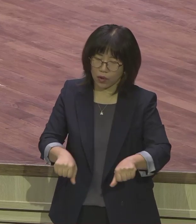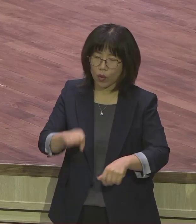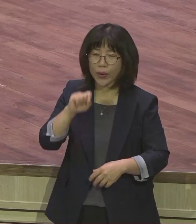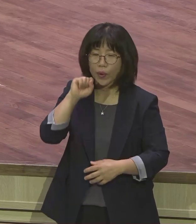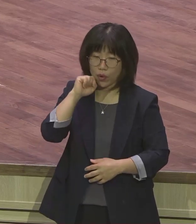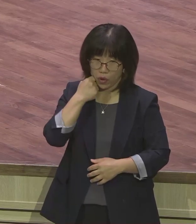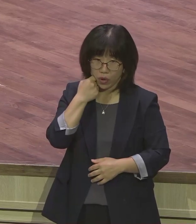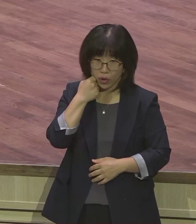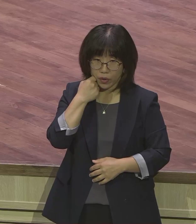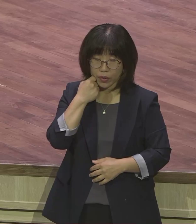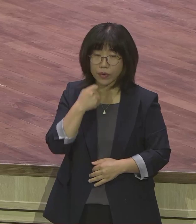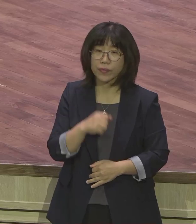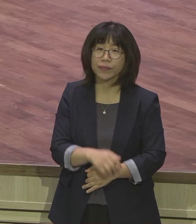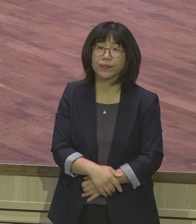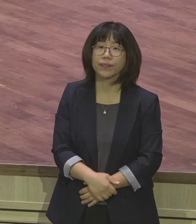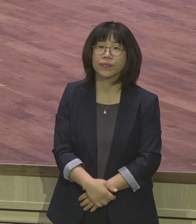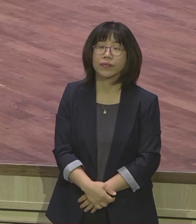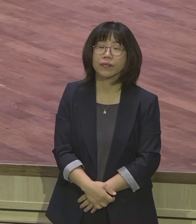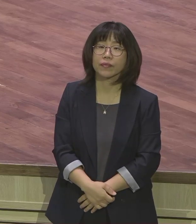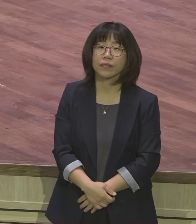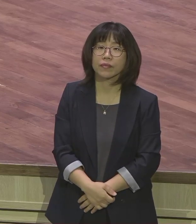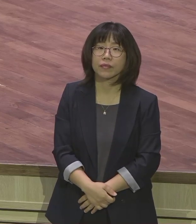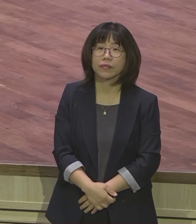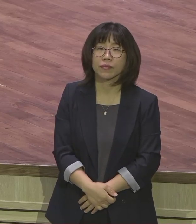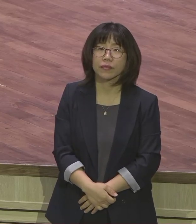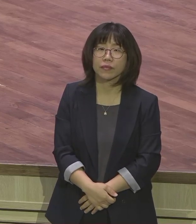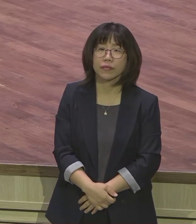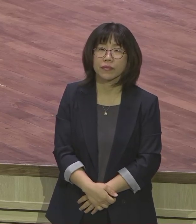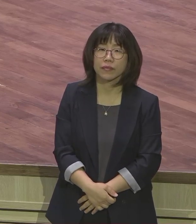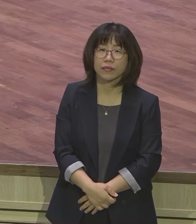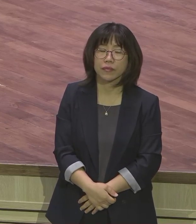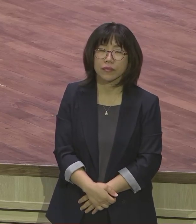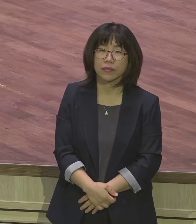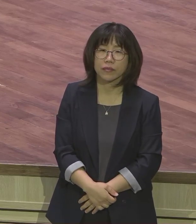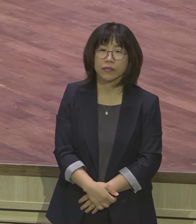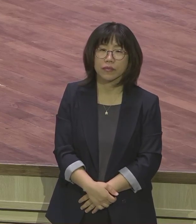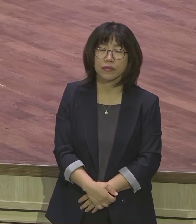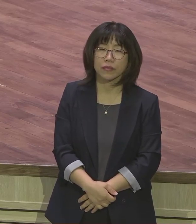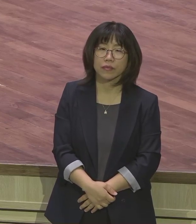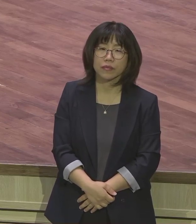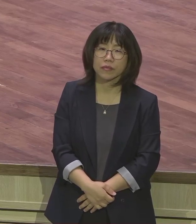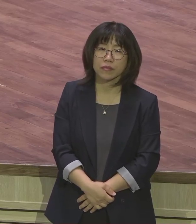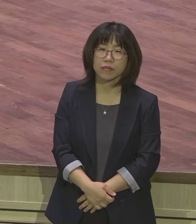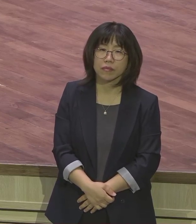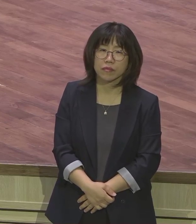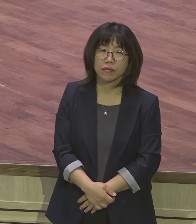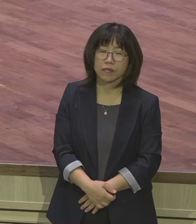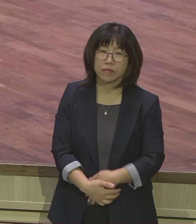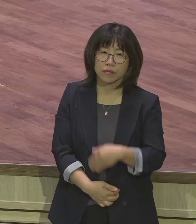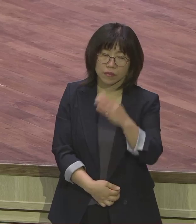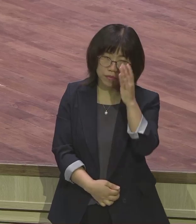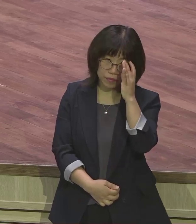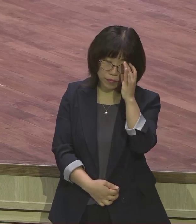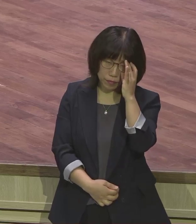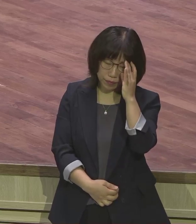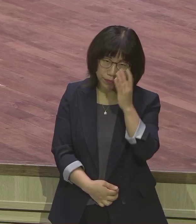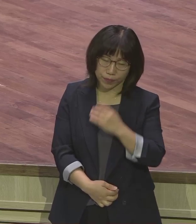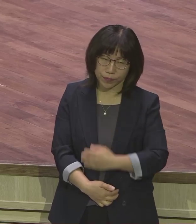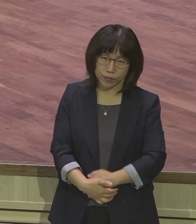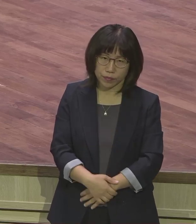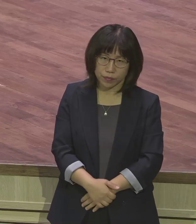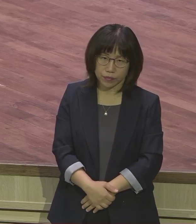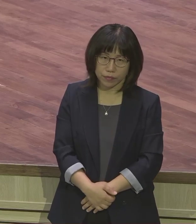보통 문제입니까. 그게 실제로 깨야 되네. 실제로. 그래야 확실한 미래가 보장되는데